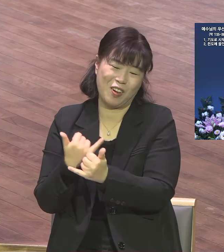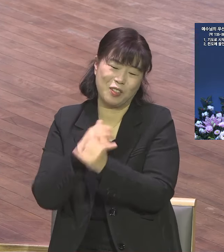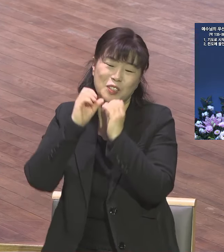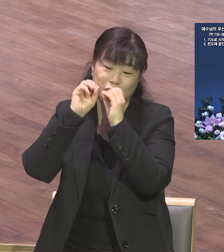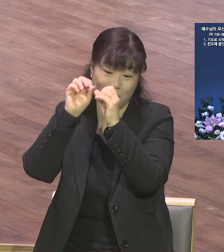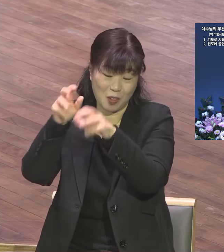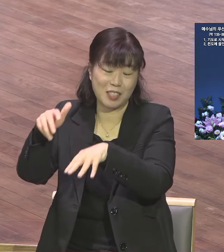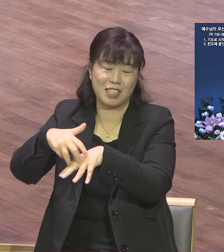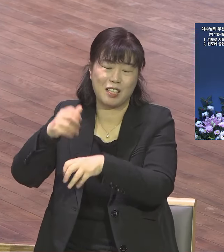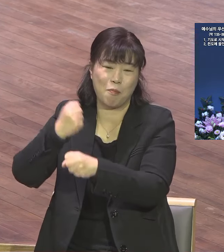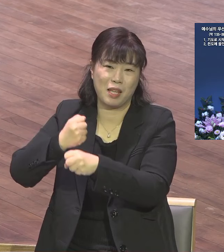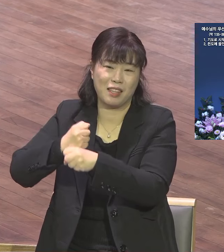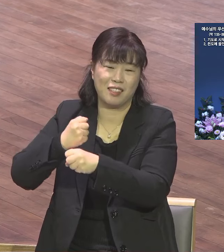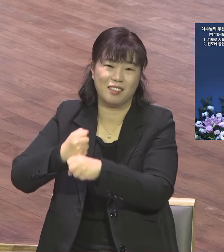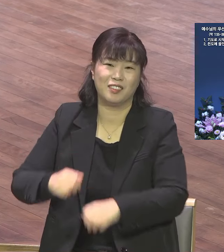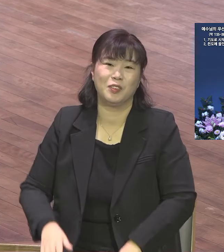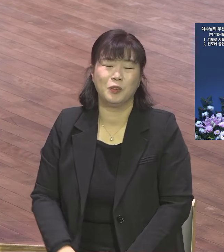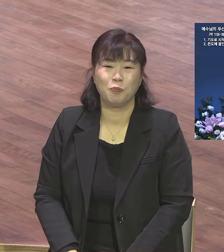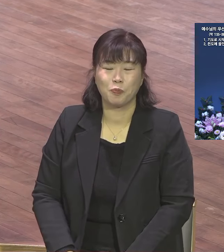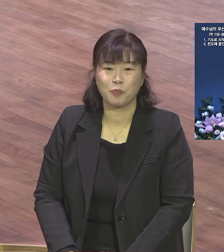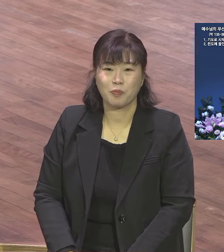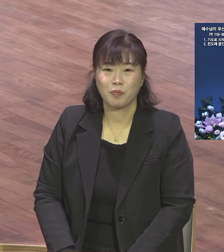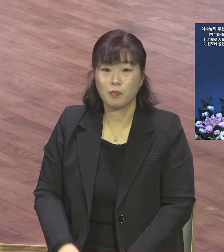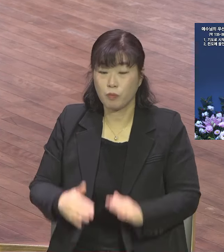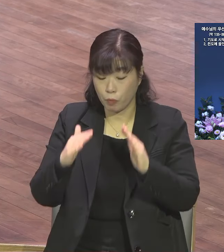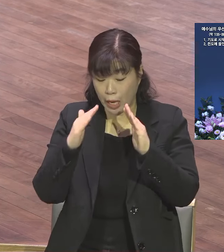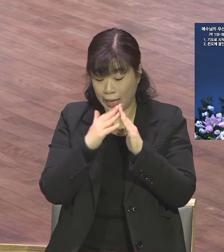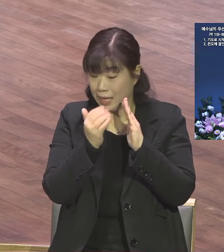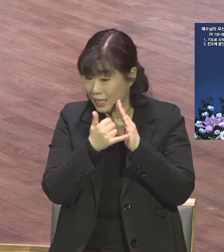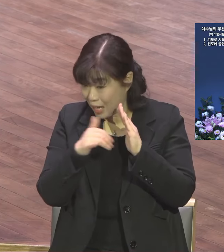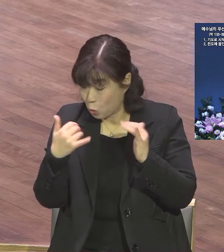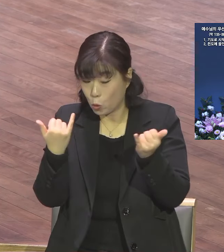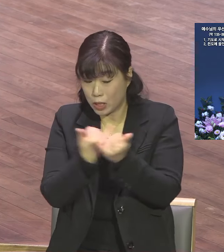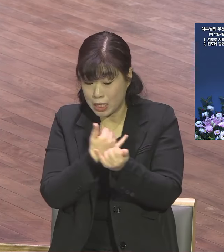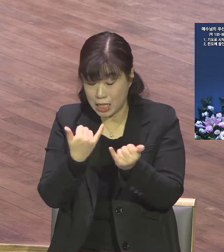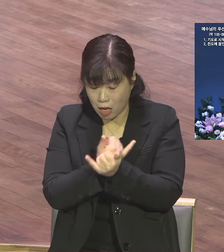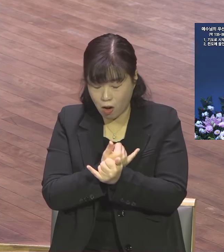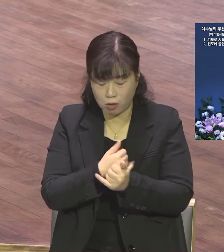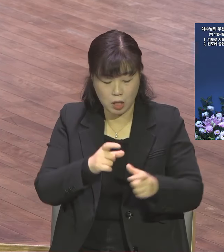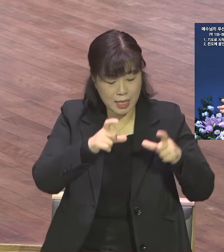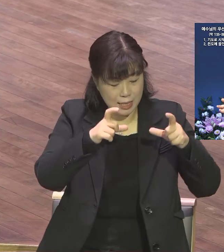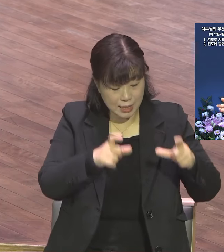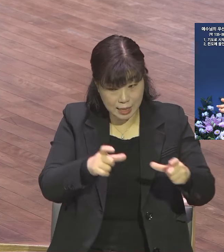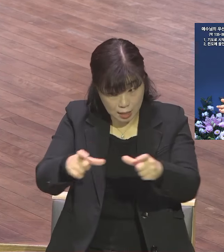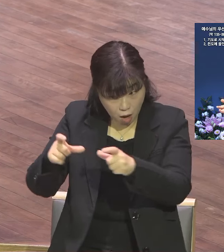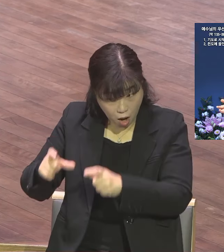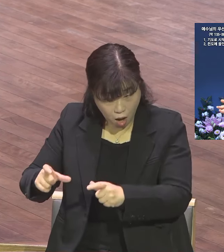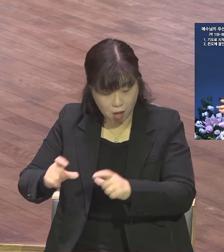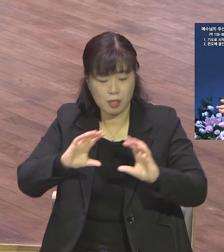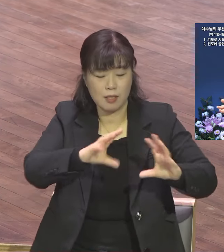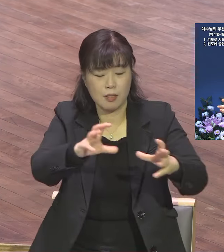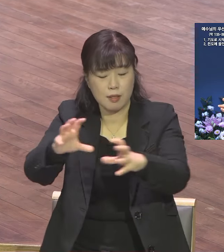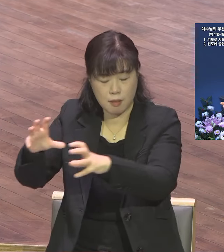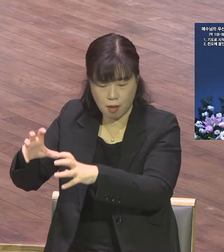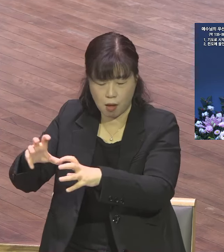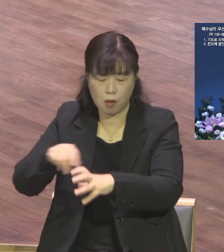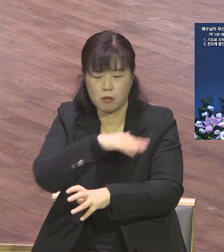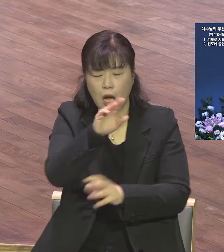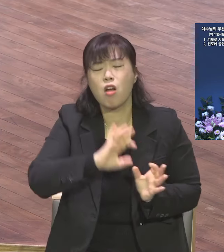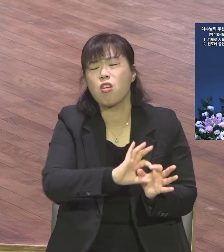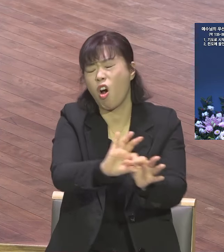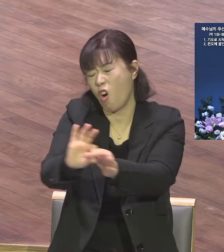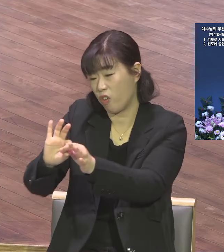친척, 지역, 민족, 세계 흩어져 있는 분들. 제가요 부신 결혼했습니다. 우리 집사람하고